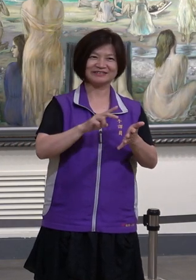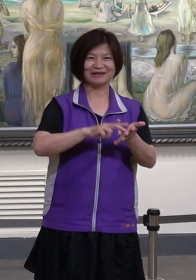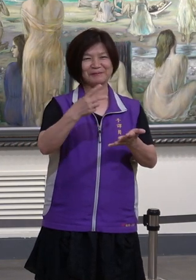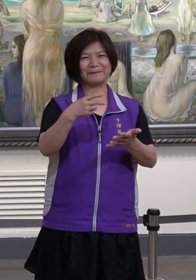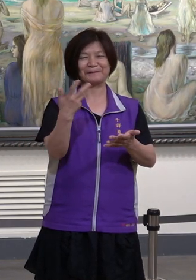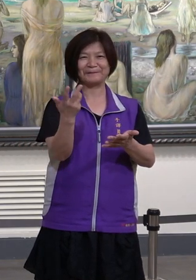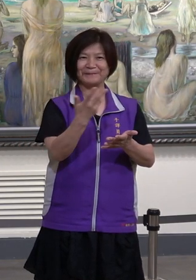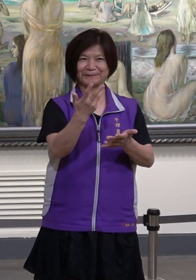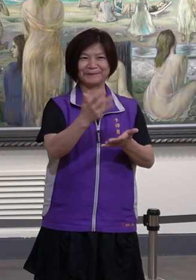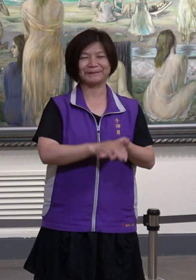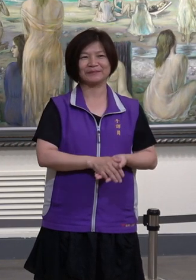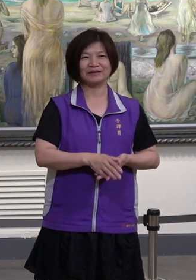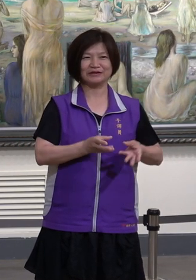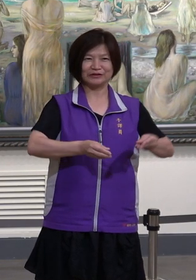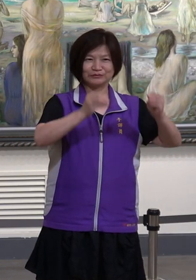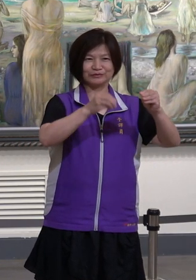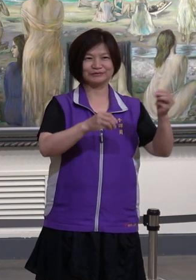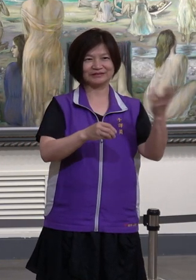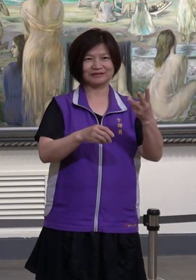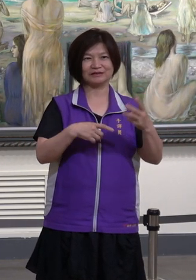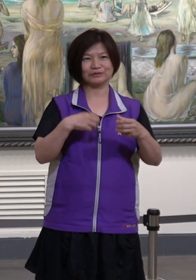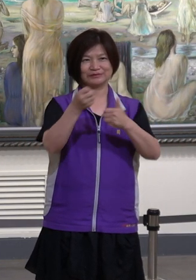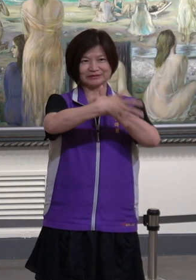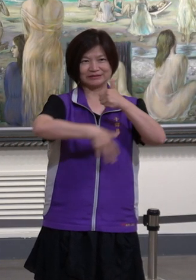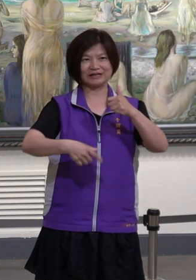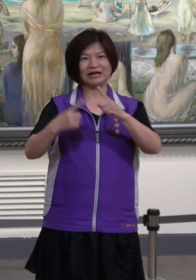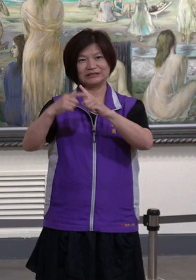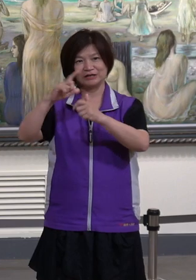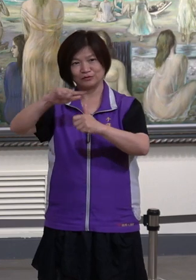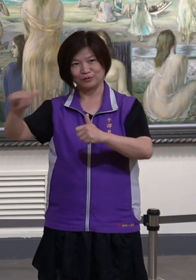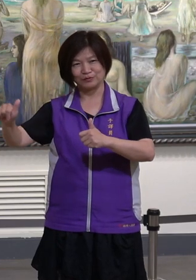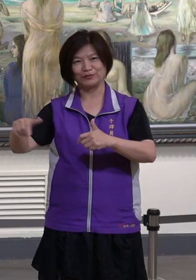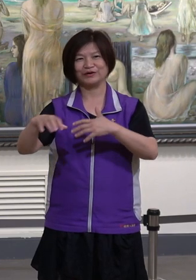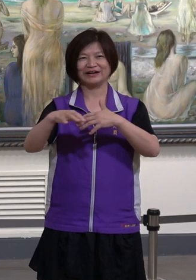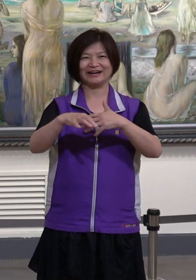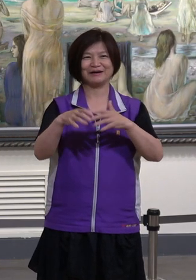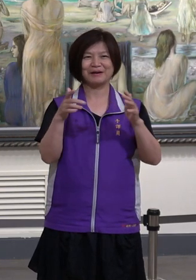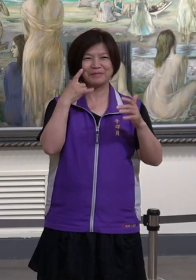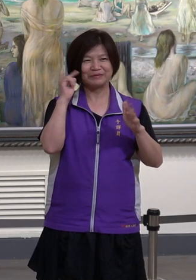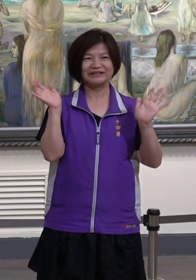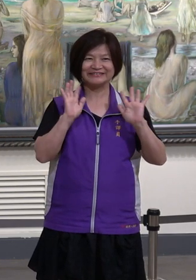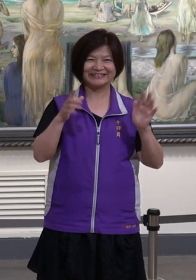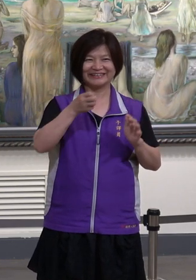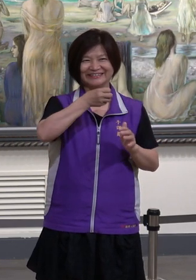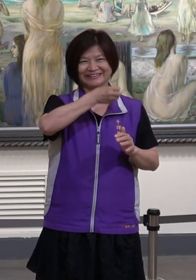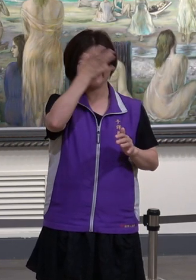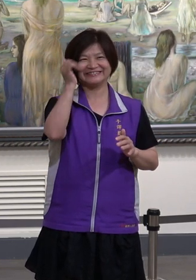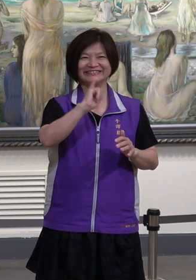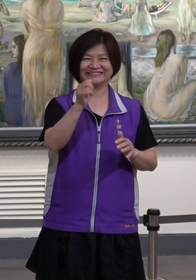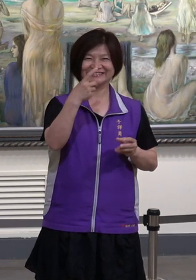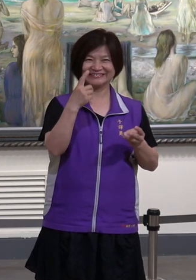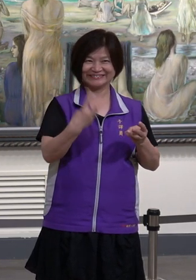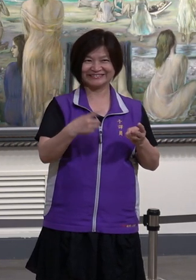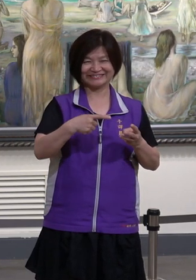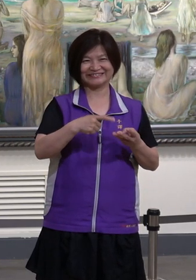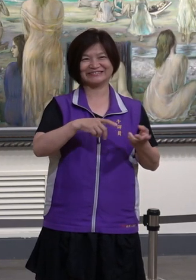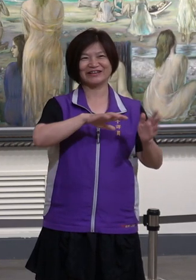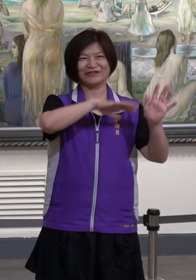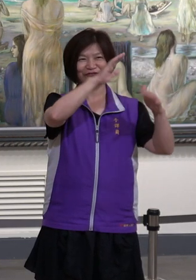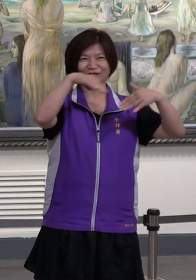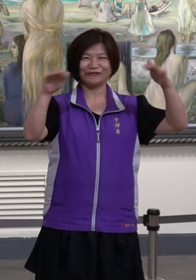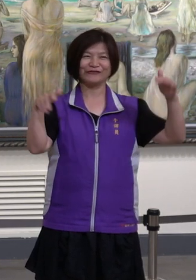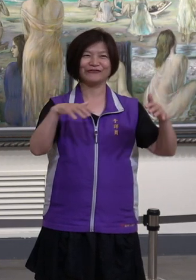有10件。那有3个系列，有人物亲情系列，有少女系列，以及风景系